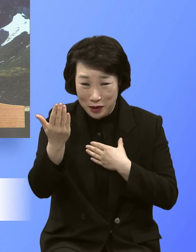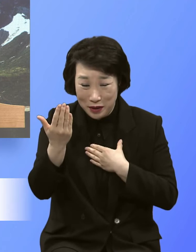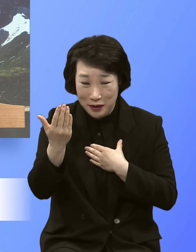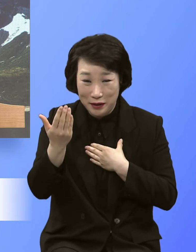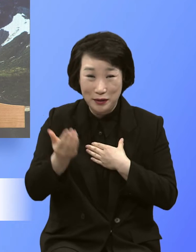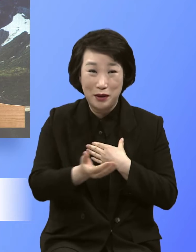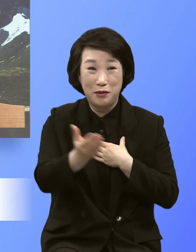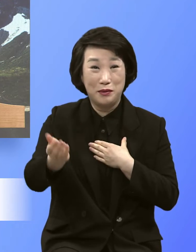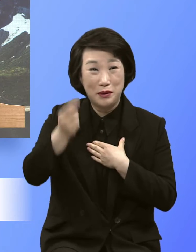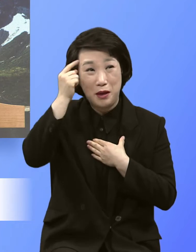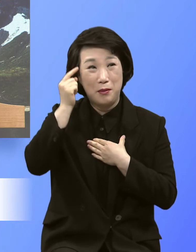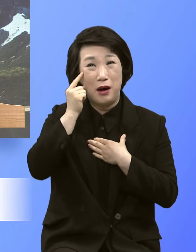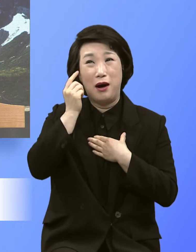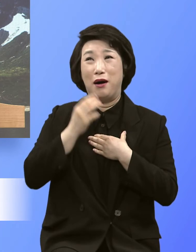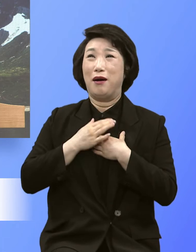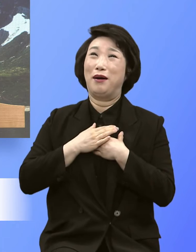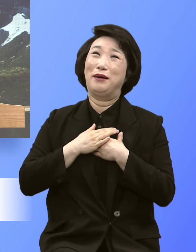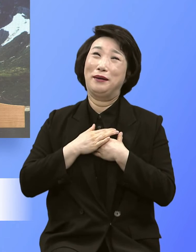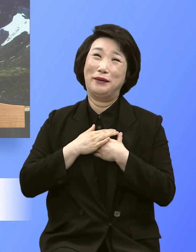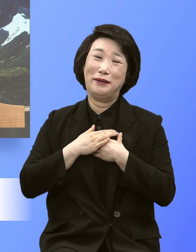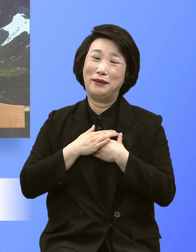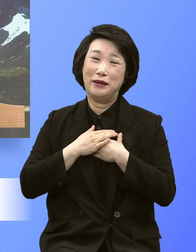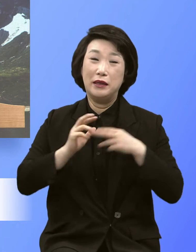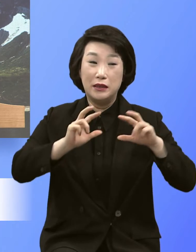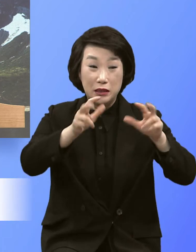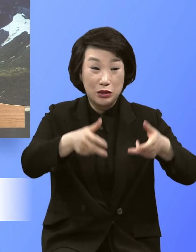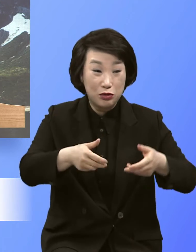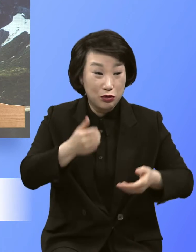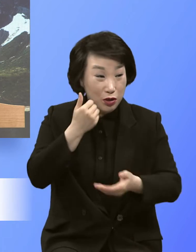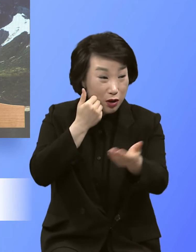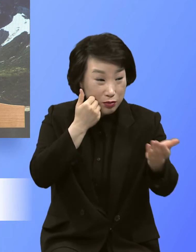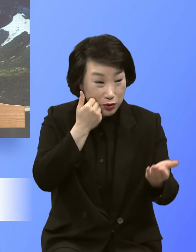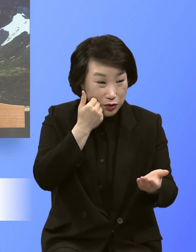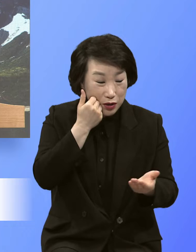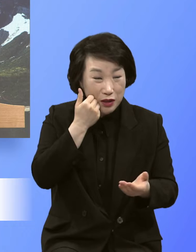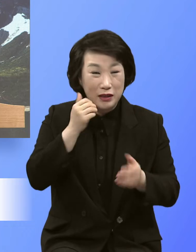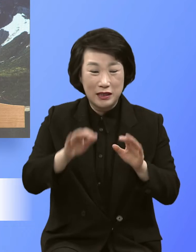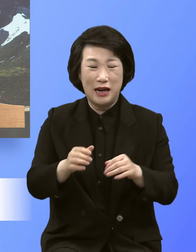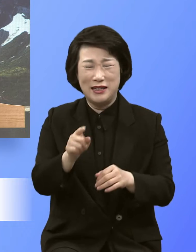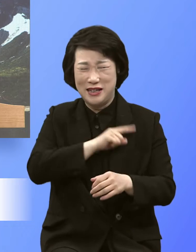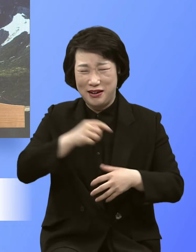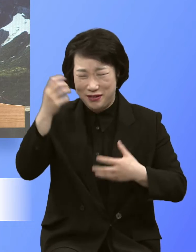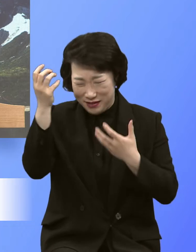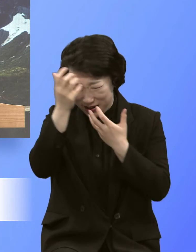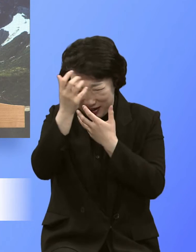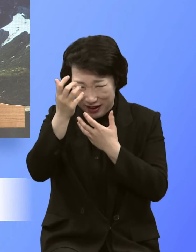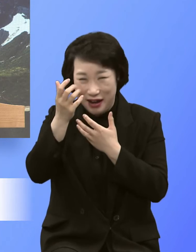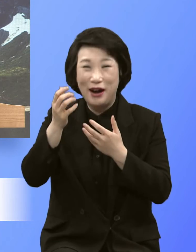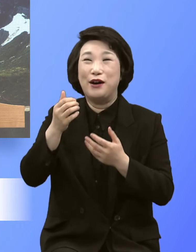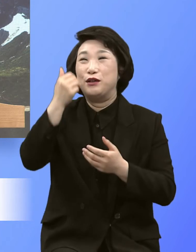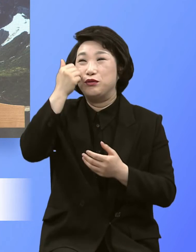라고 생각한다면 지구상에 가장 열렬하게 환영받아야 될 분이